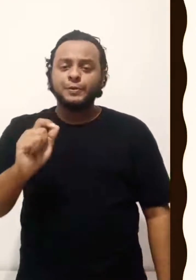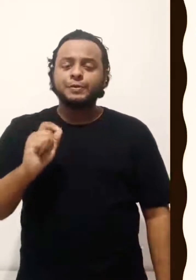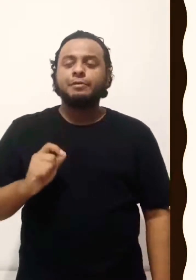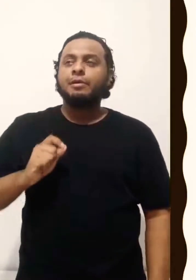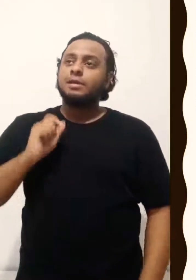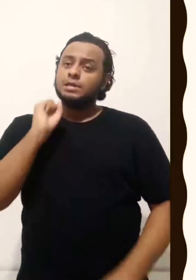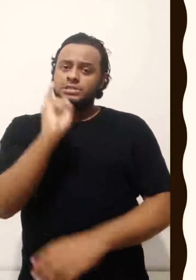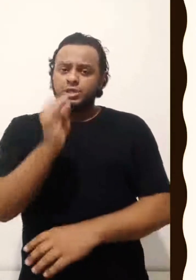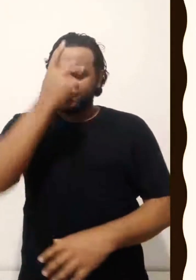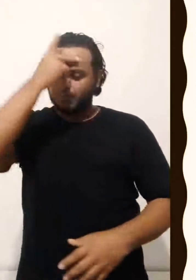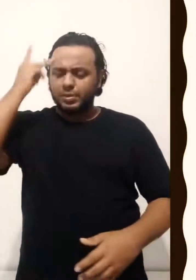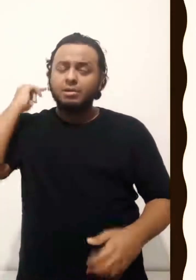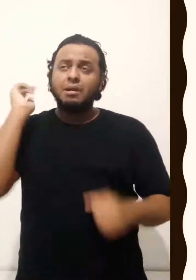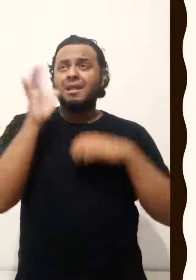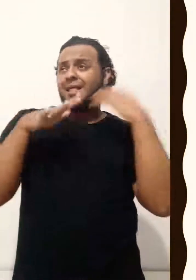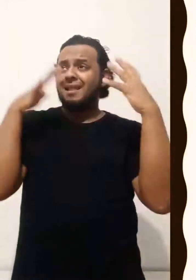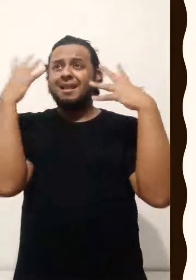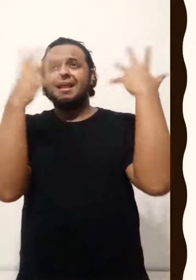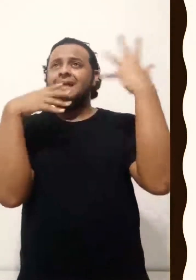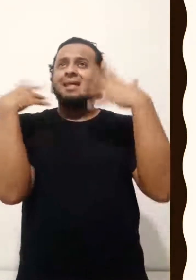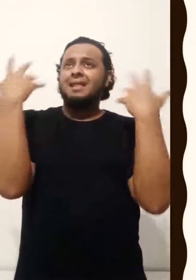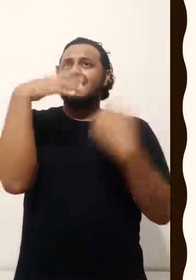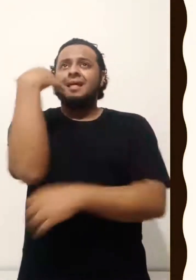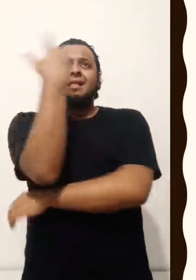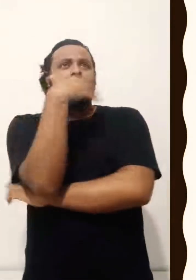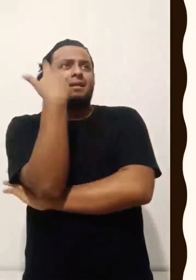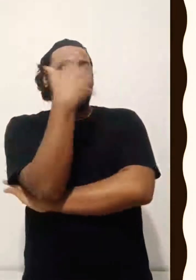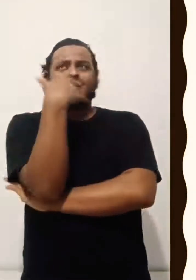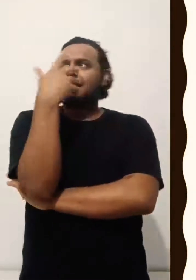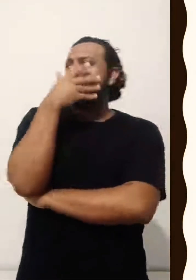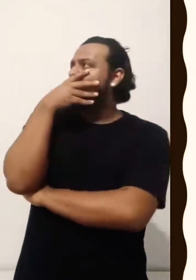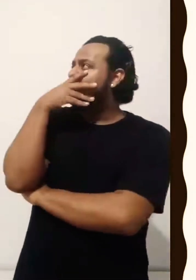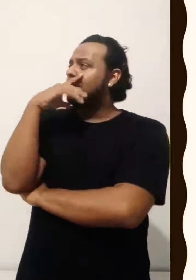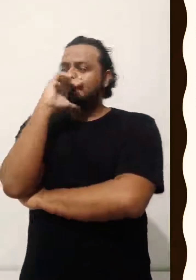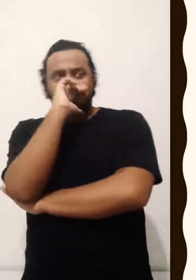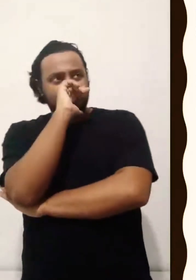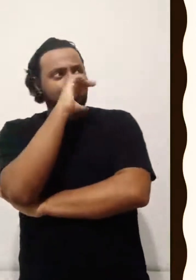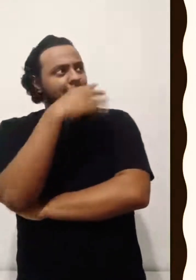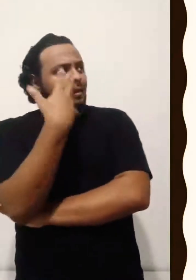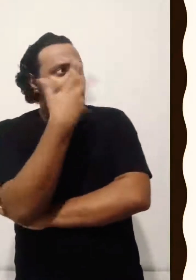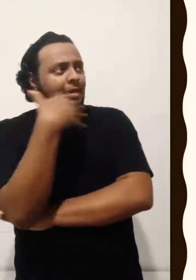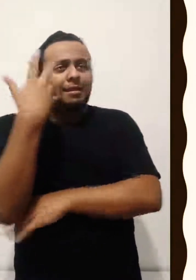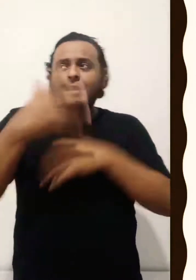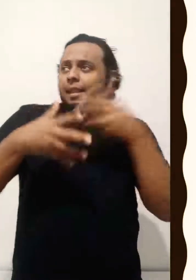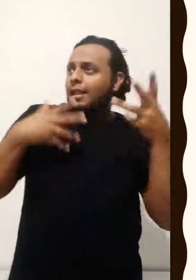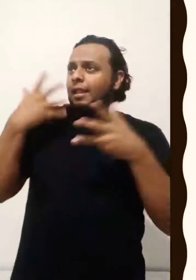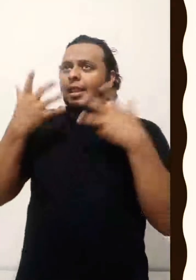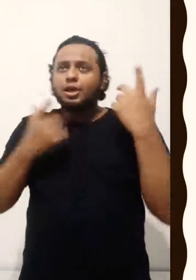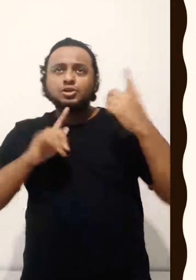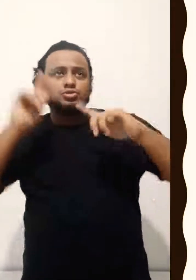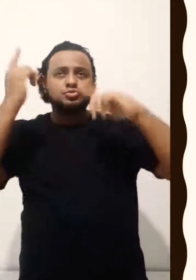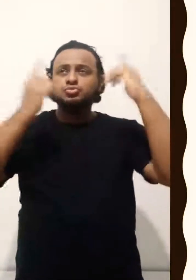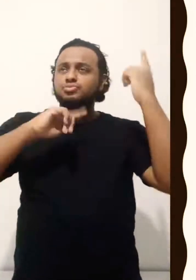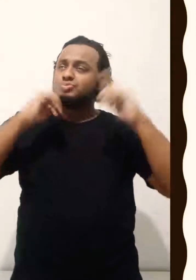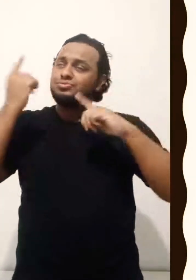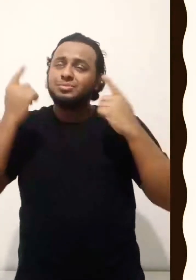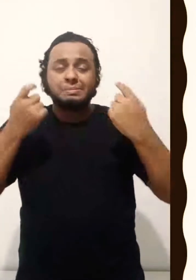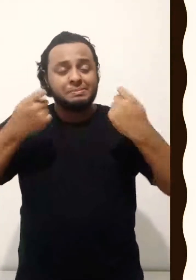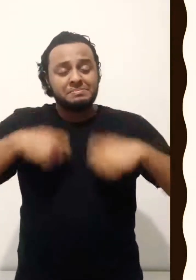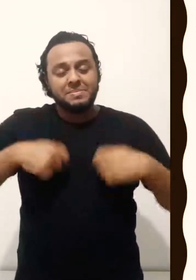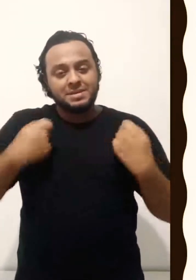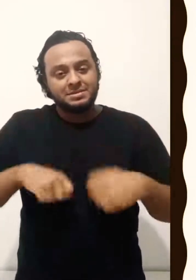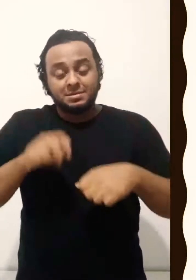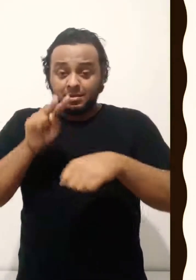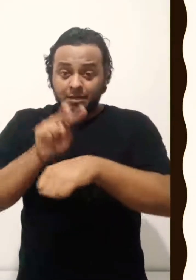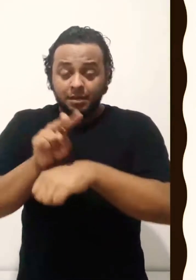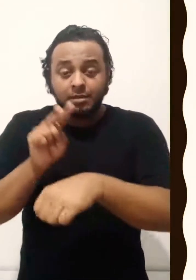se você gesticula ou se você coloca alguma coisa na frente dos lábios. Então você também precisa pensar que